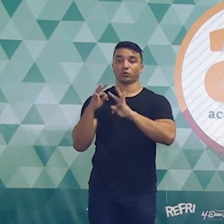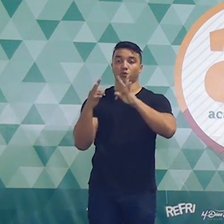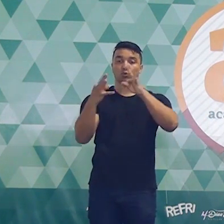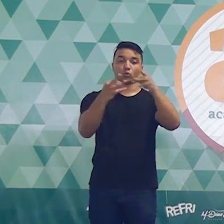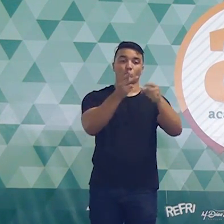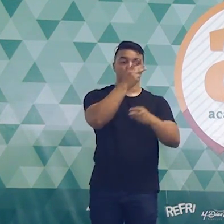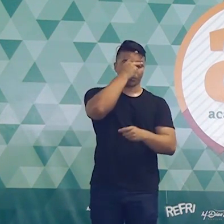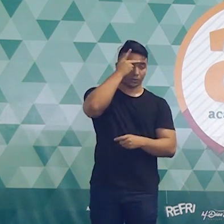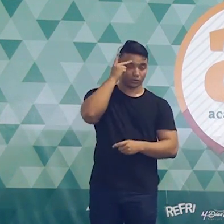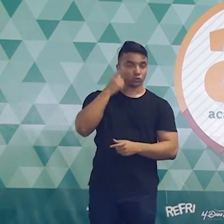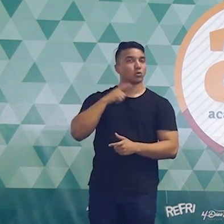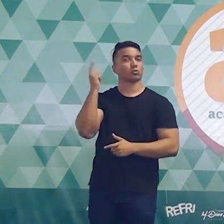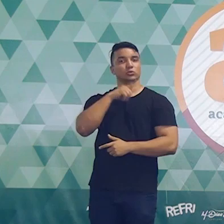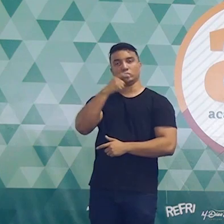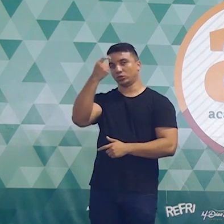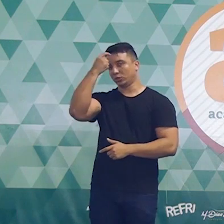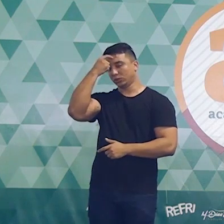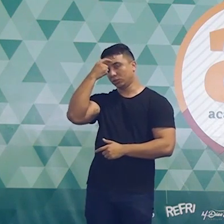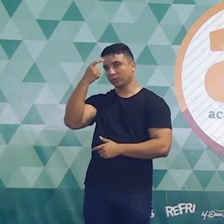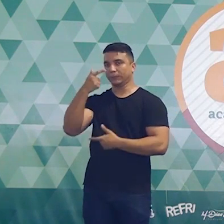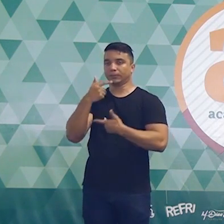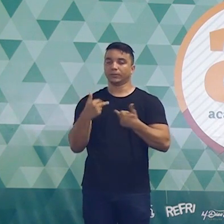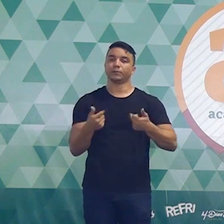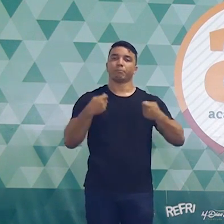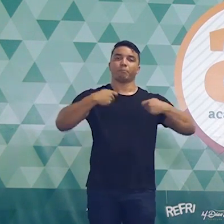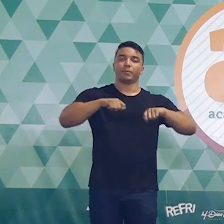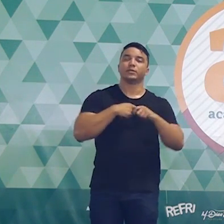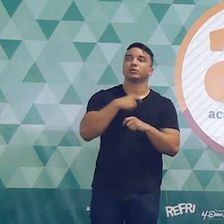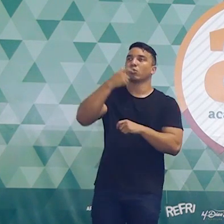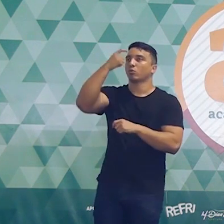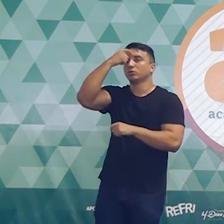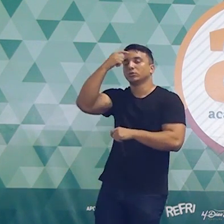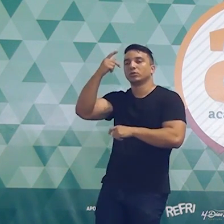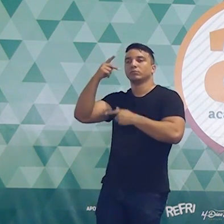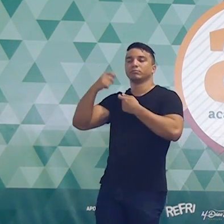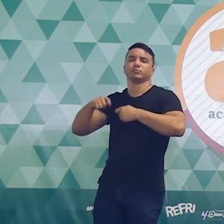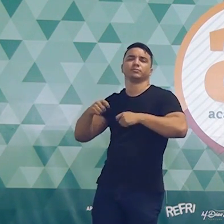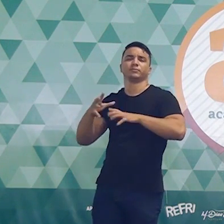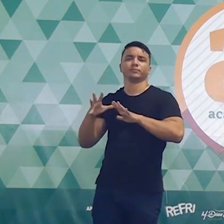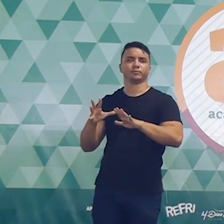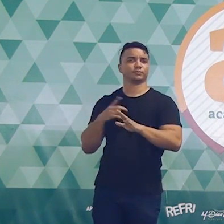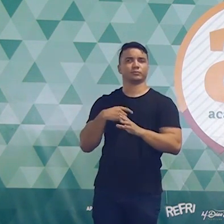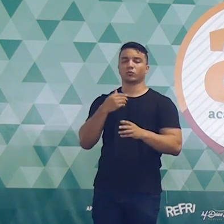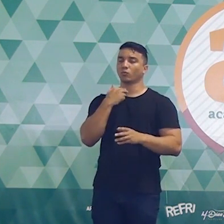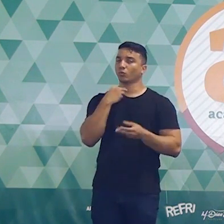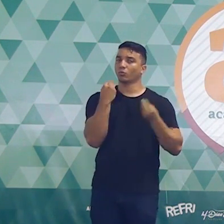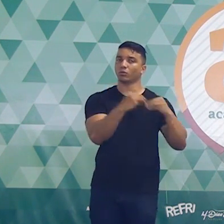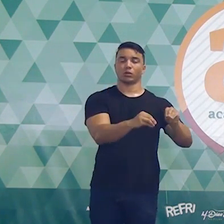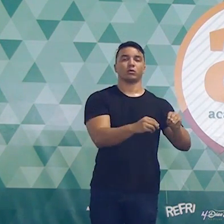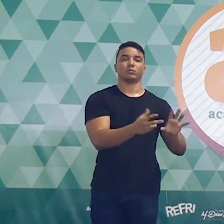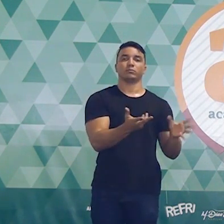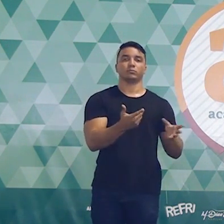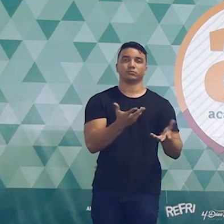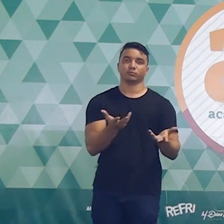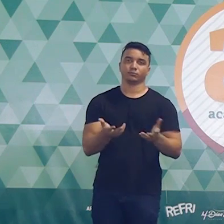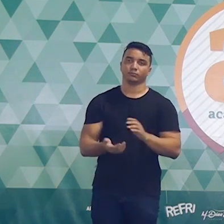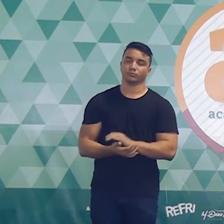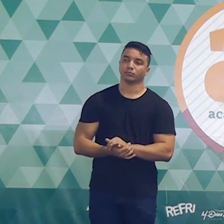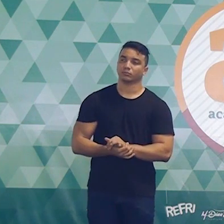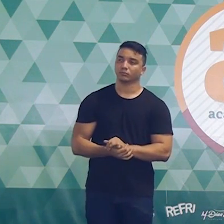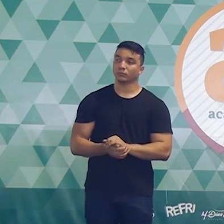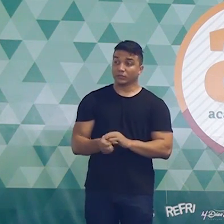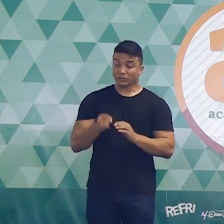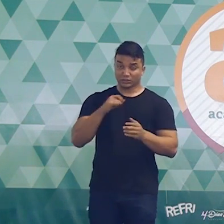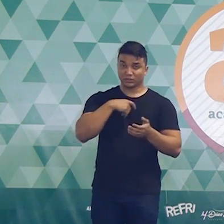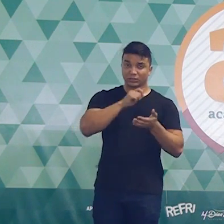as pessoas se conscientizarem disso, as pessoas têm que tomar consciência. Pode arrancar isso da sua redação, se é que você escreve isso.